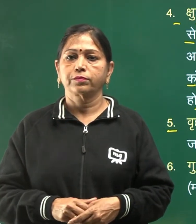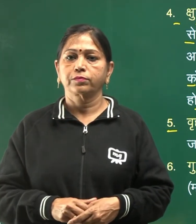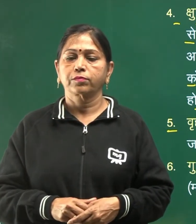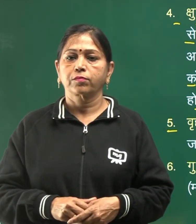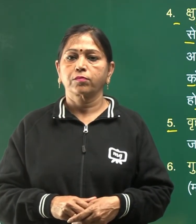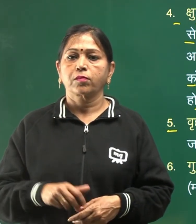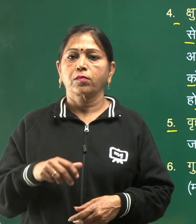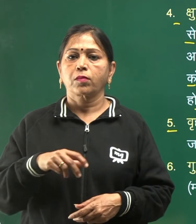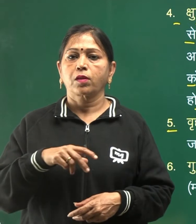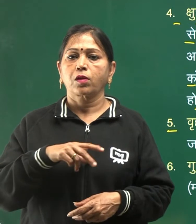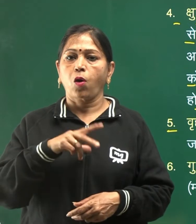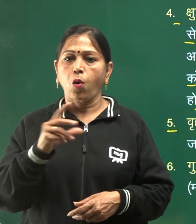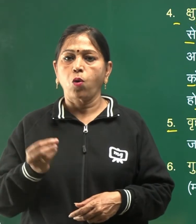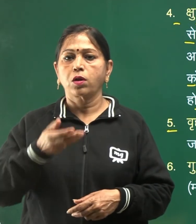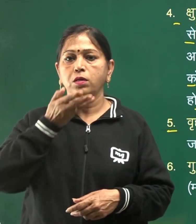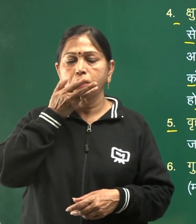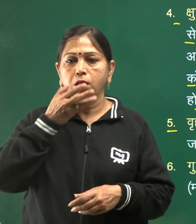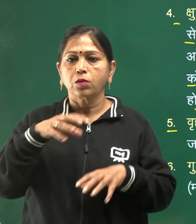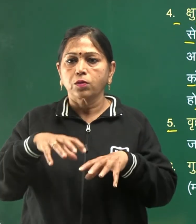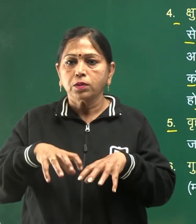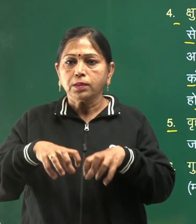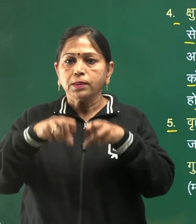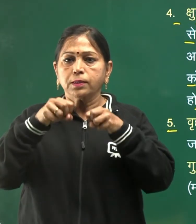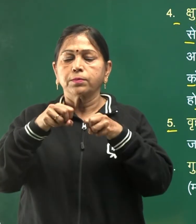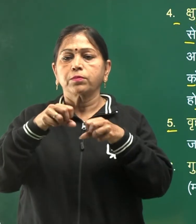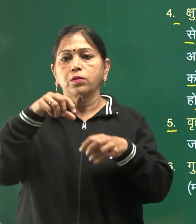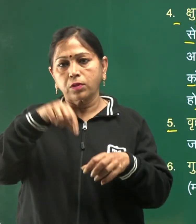जल का अवशोषण यही होता है।